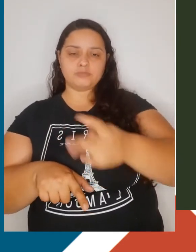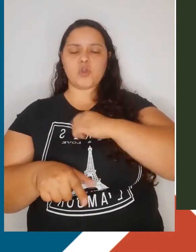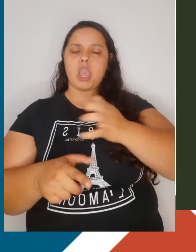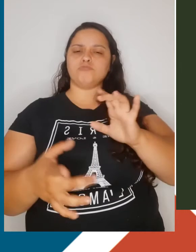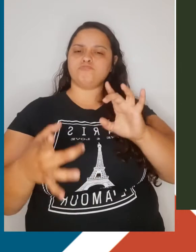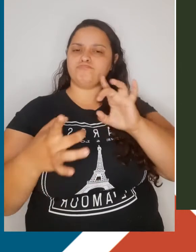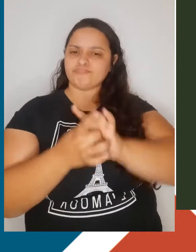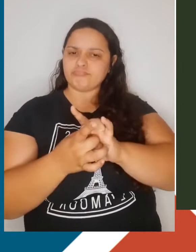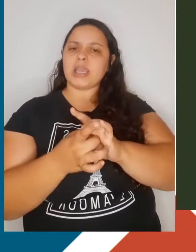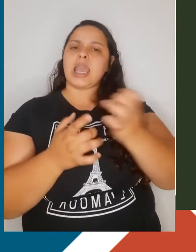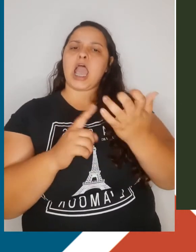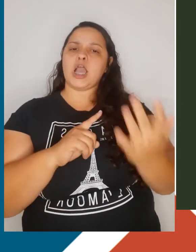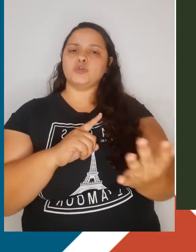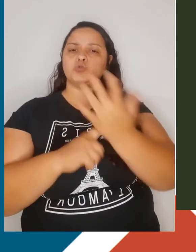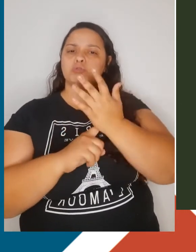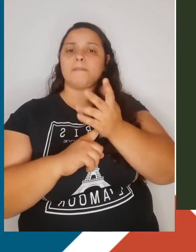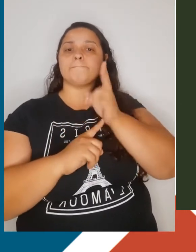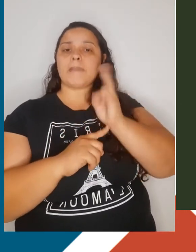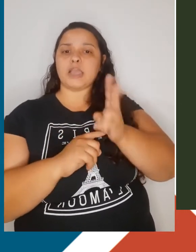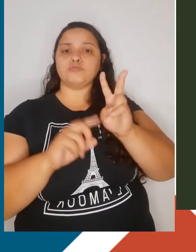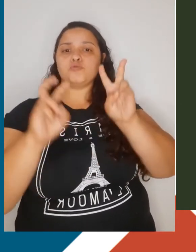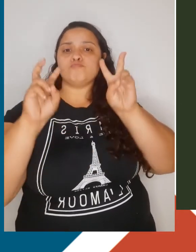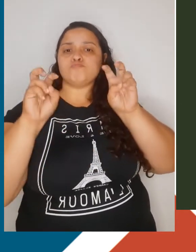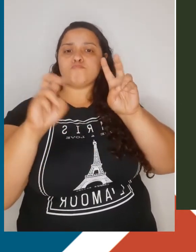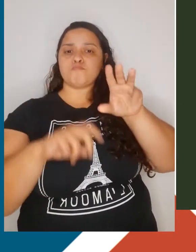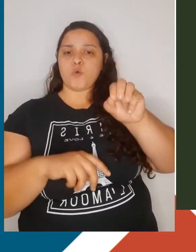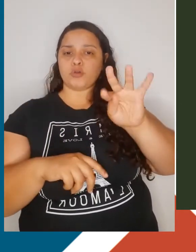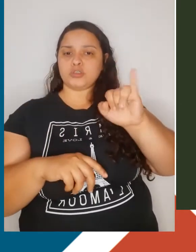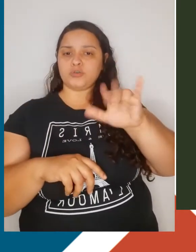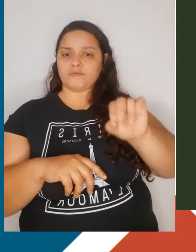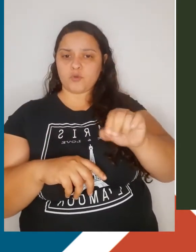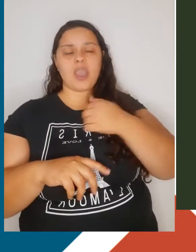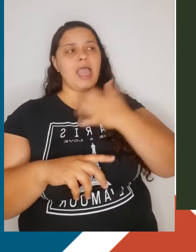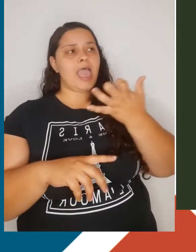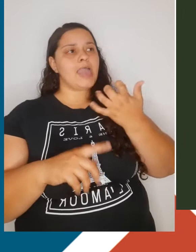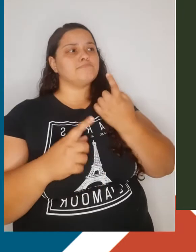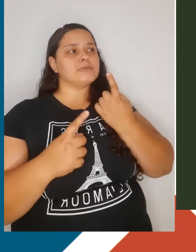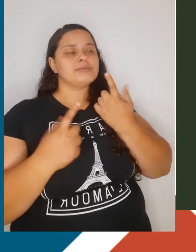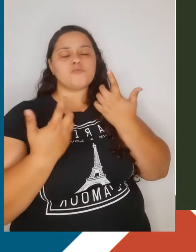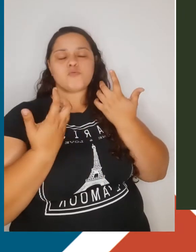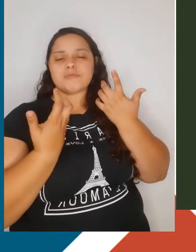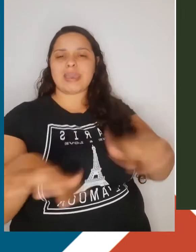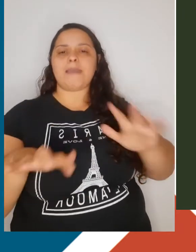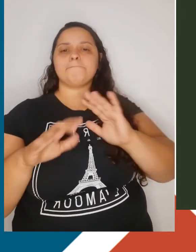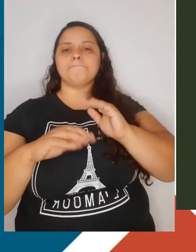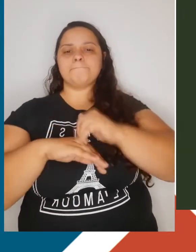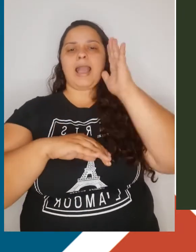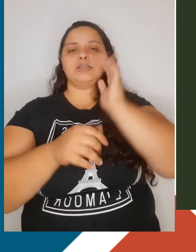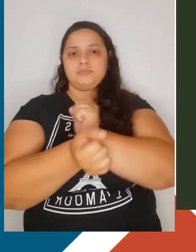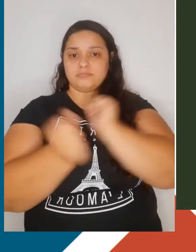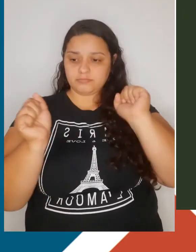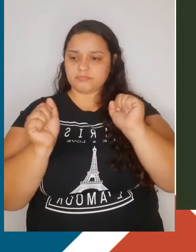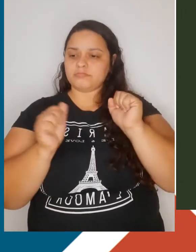existir. Uni-vos, irmãos, e combatam comigo pela mesma causa. Arranquem comigo as raízes da árvore da